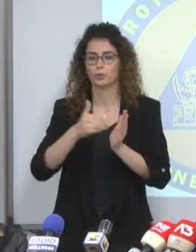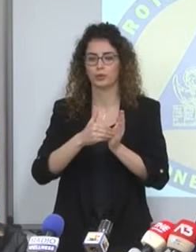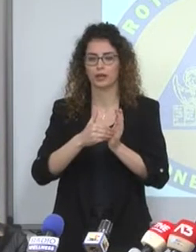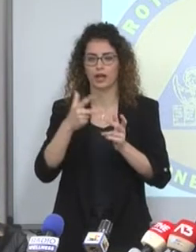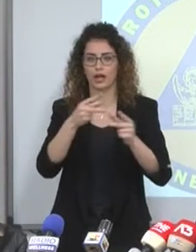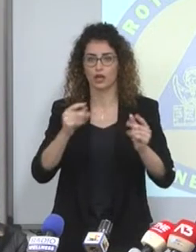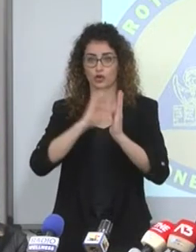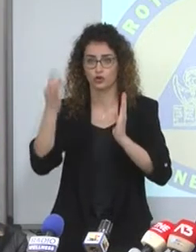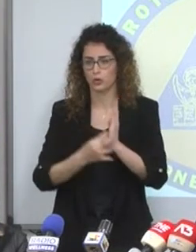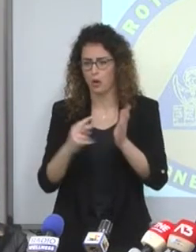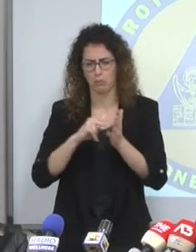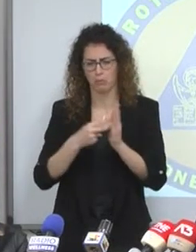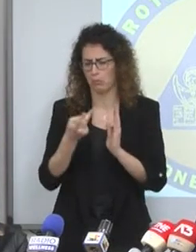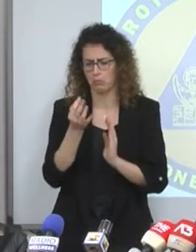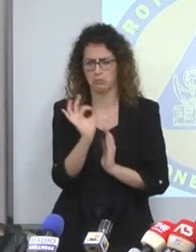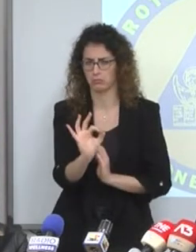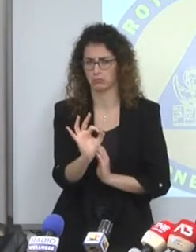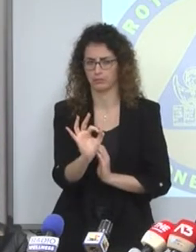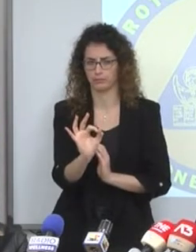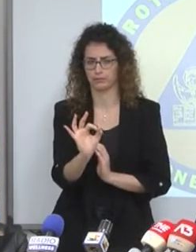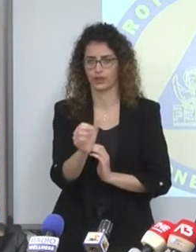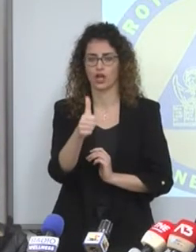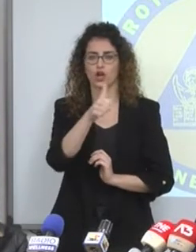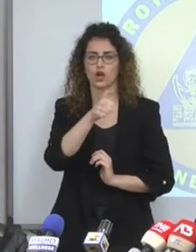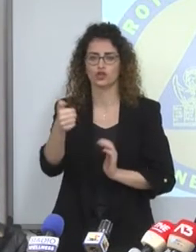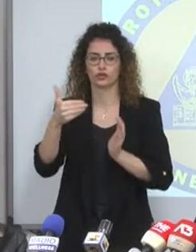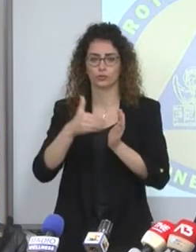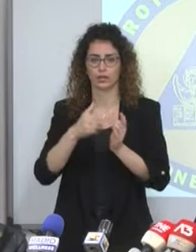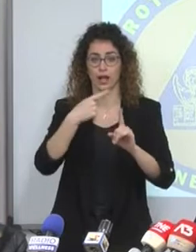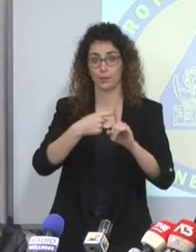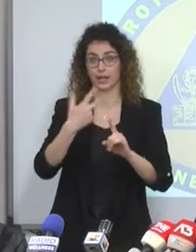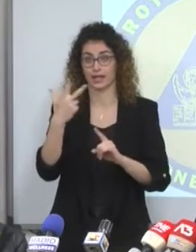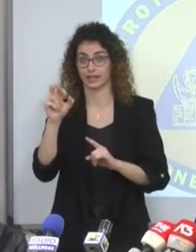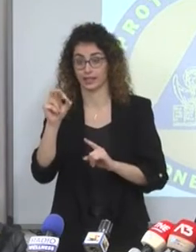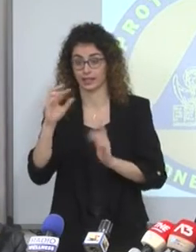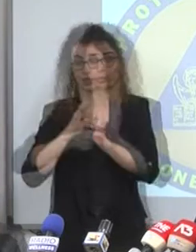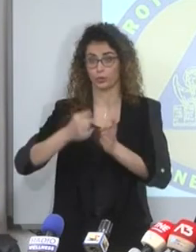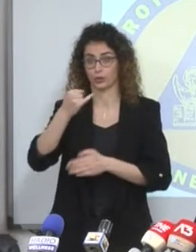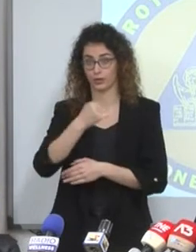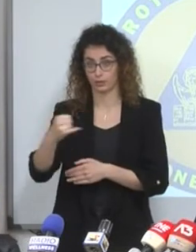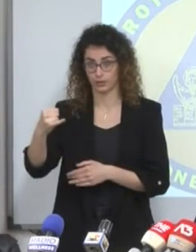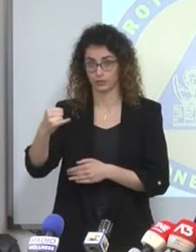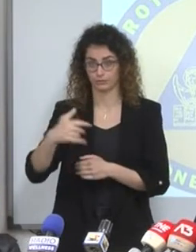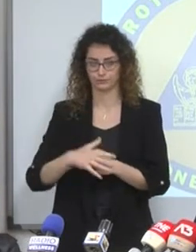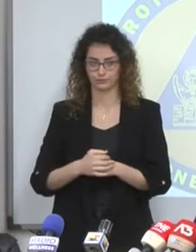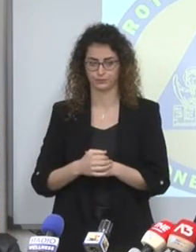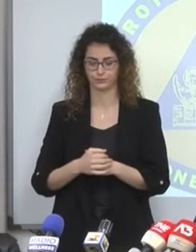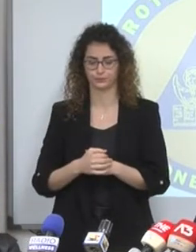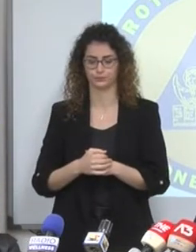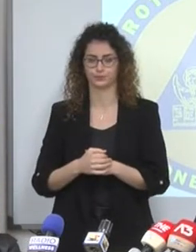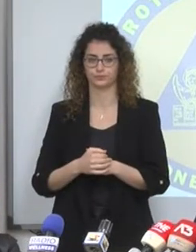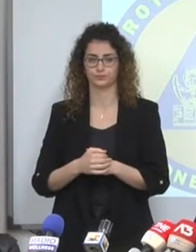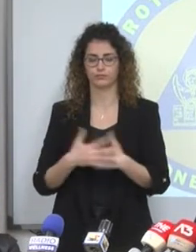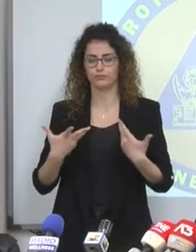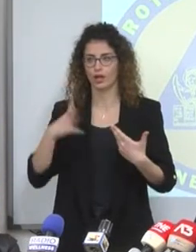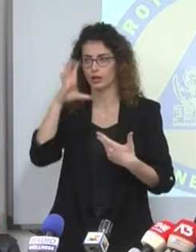problemi capite che 100mila per 30 giorni fa tre milioni allora voi capite che noi riusciamo